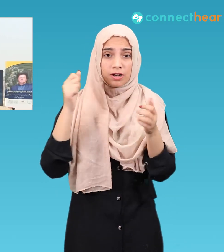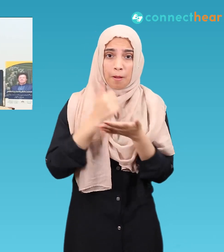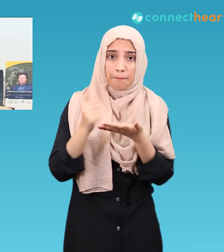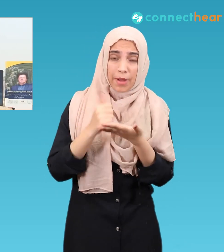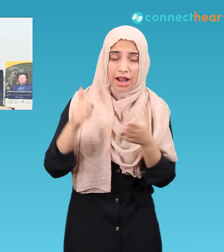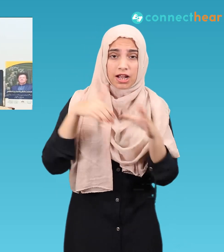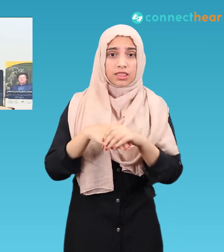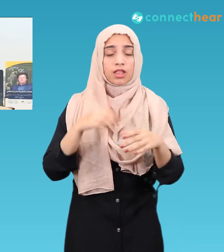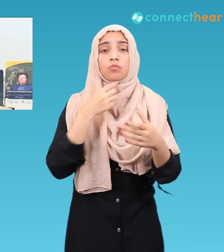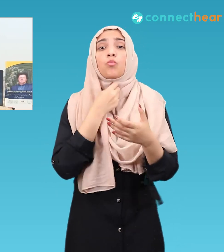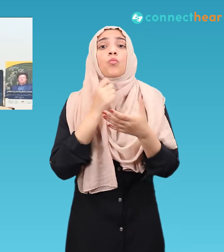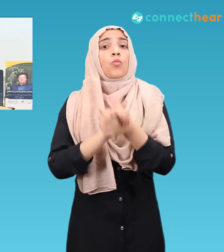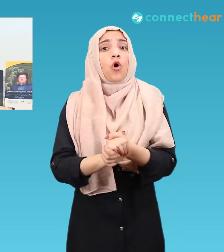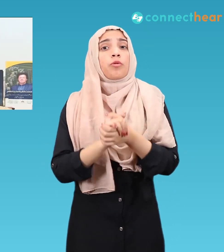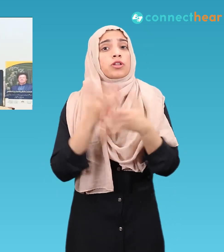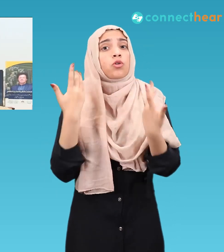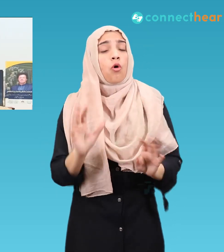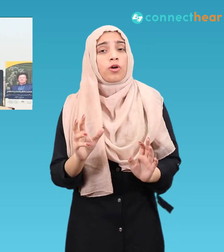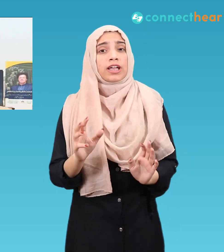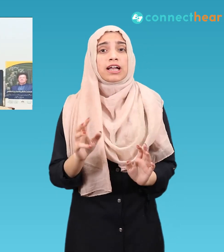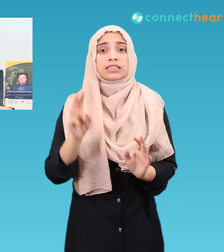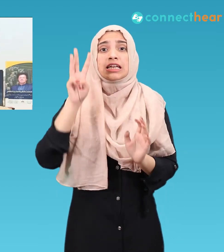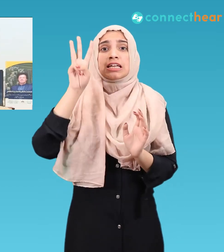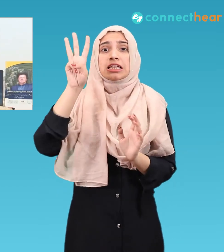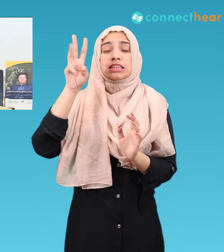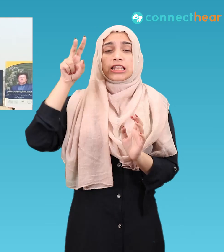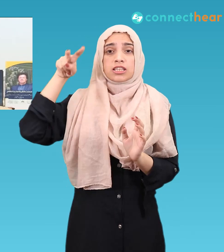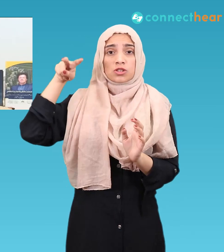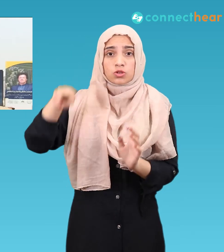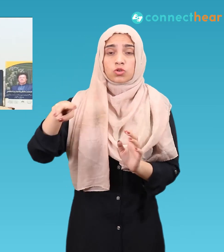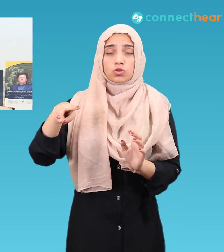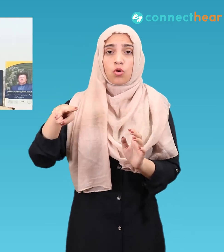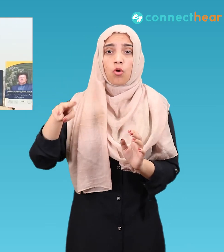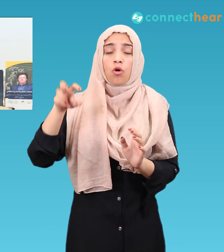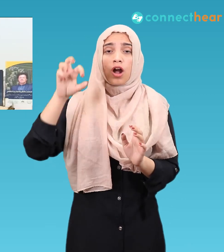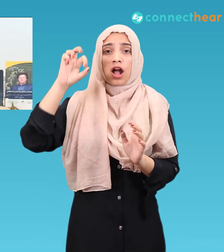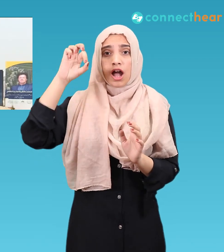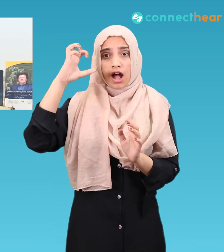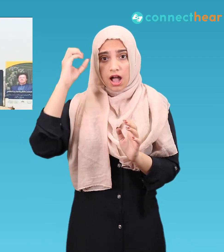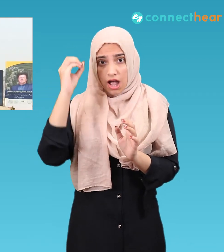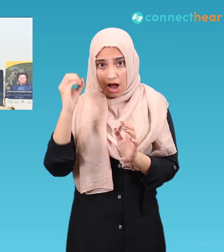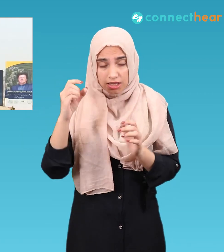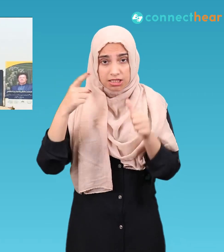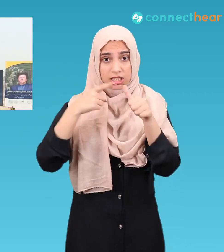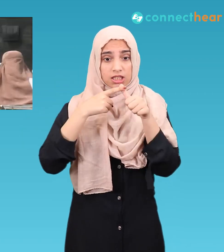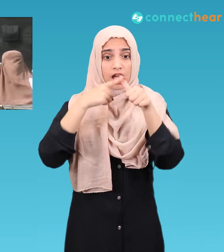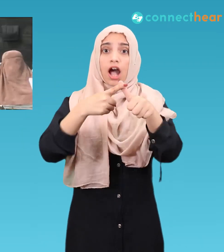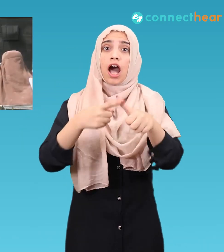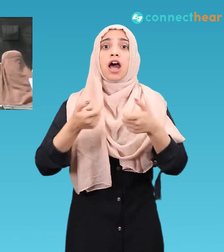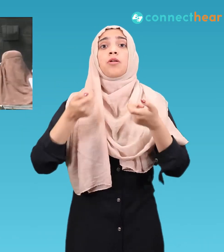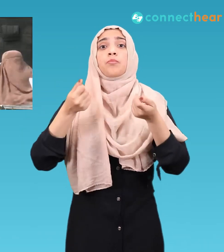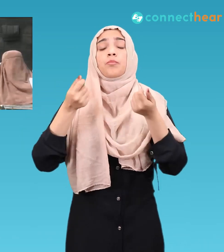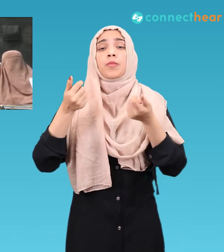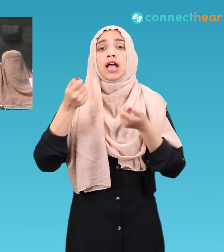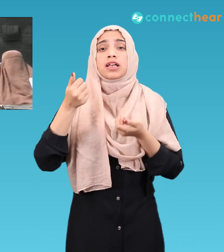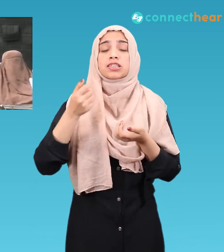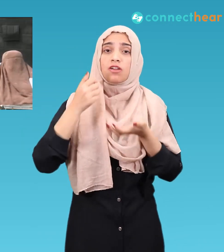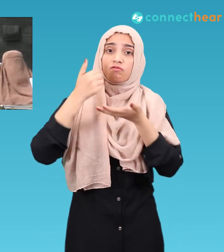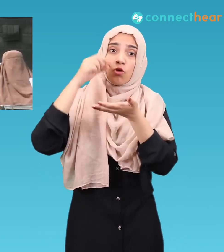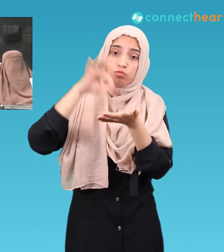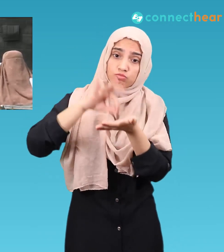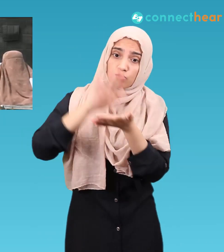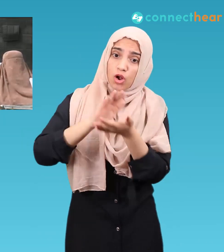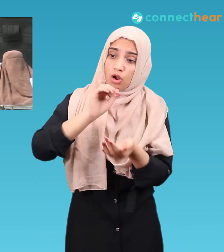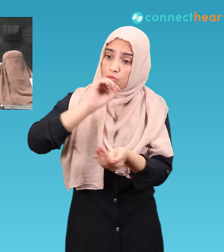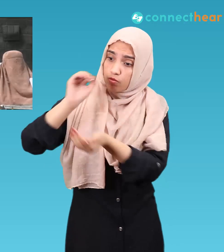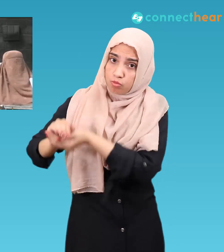380 अरब उन्होंने सिर्फ घरों के लिए, कर्ज़ों के लिए रखे हुए थे, मॉर्गेज के लिए रखे हुए, वो अब